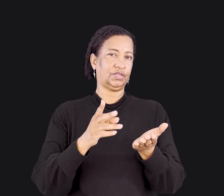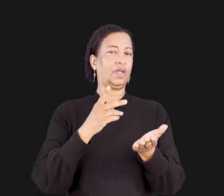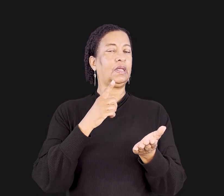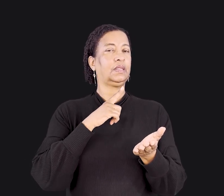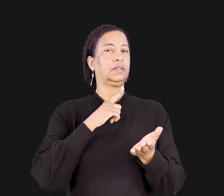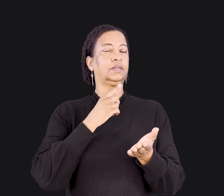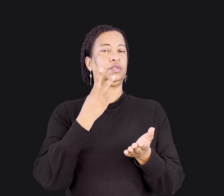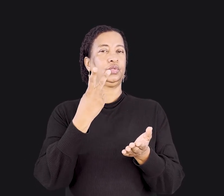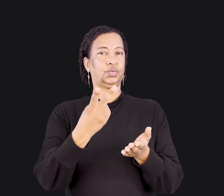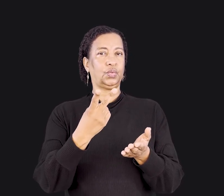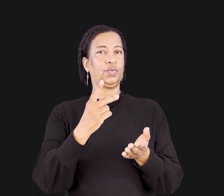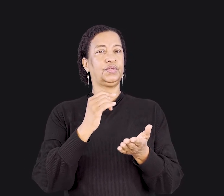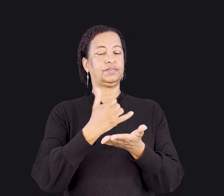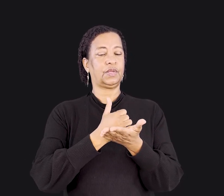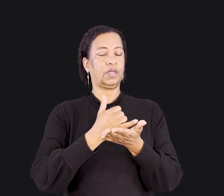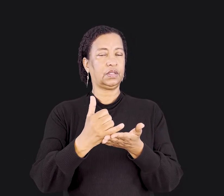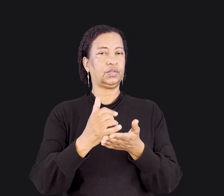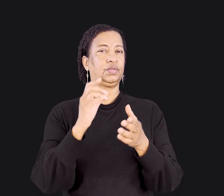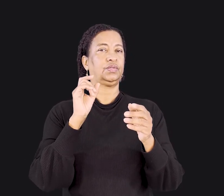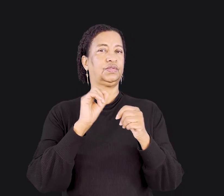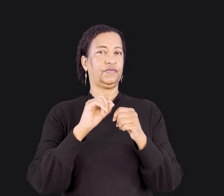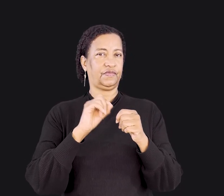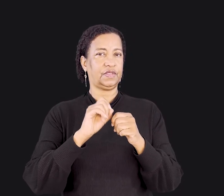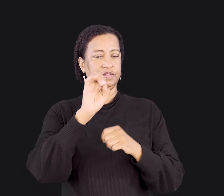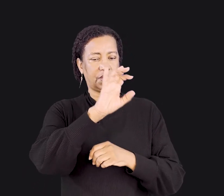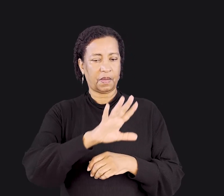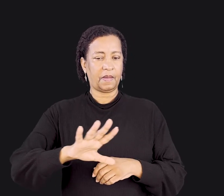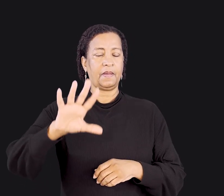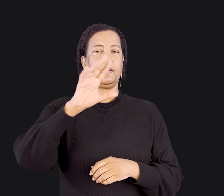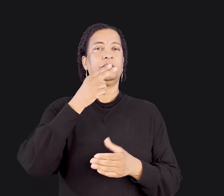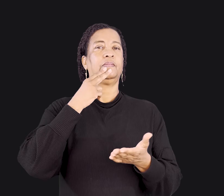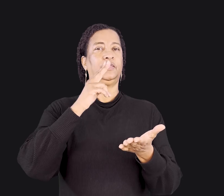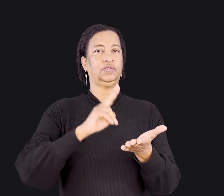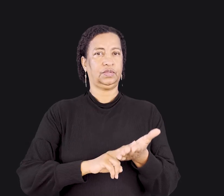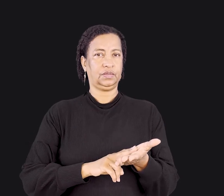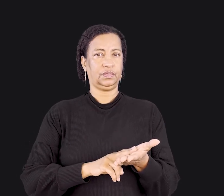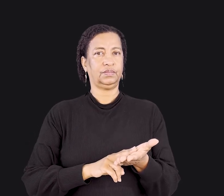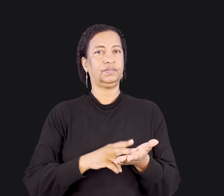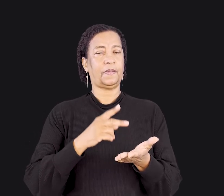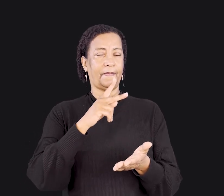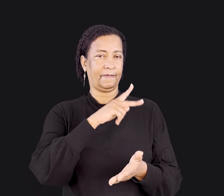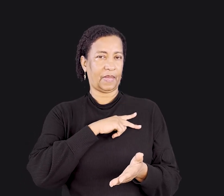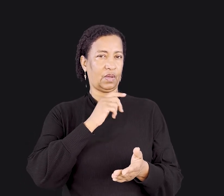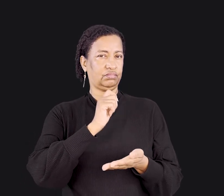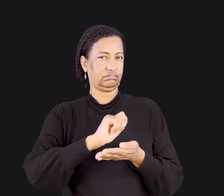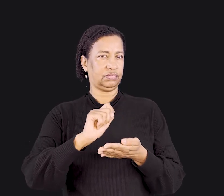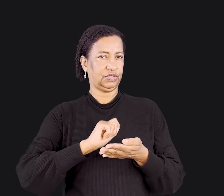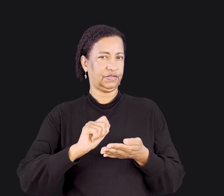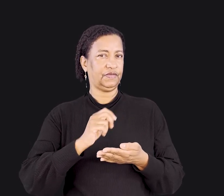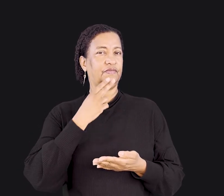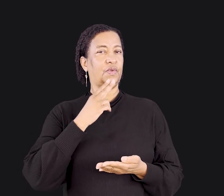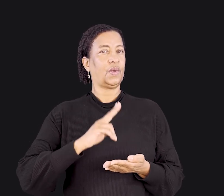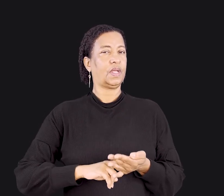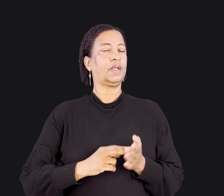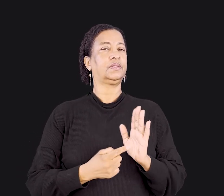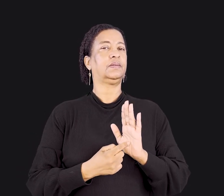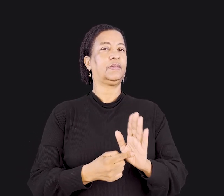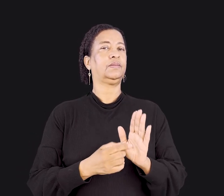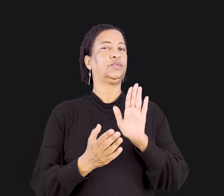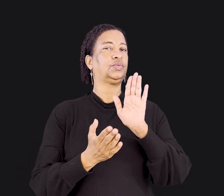2 programas para fazer uma introdução e dar um panorama geral dessa carta. Vimos que Paulo escreveu essa carta para mostrar o propósito